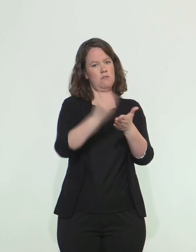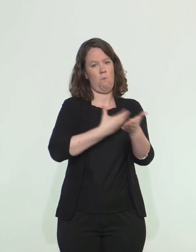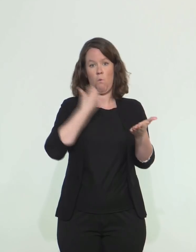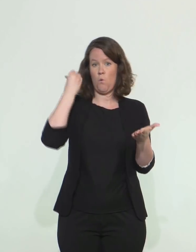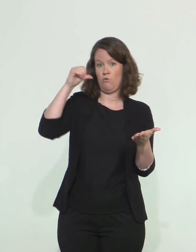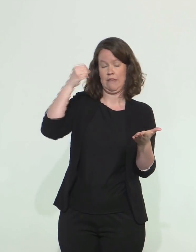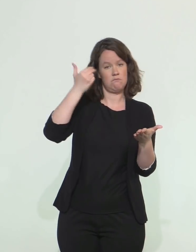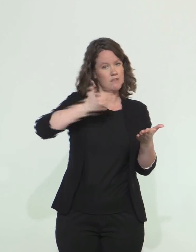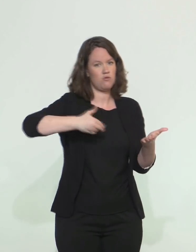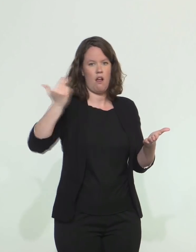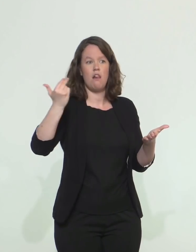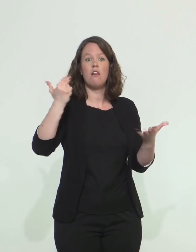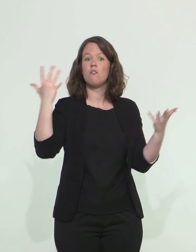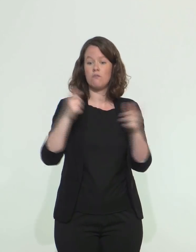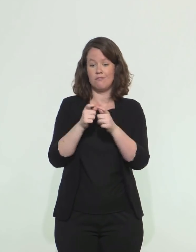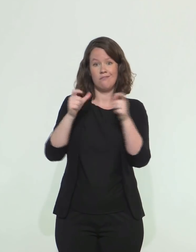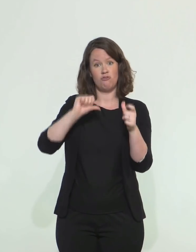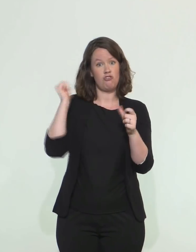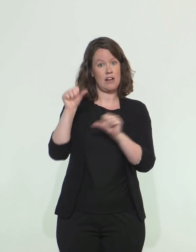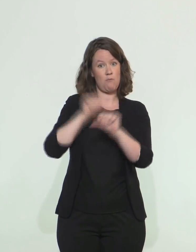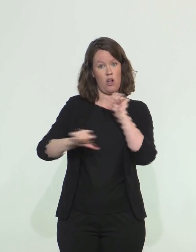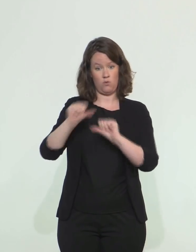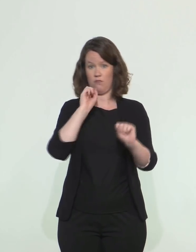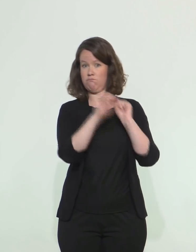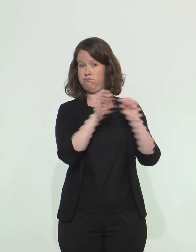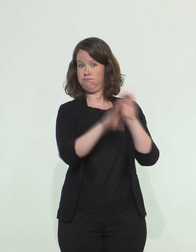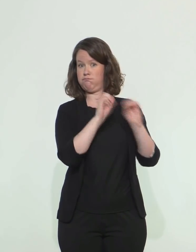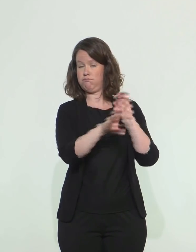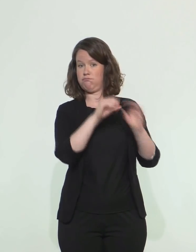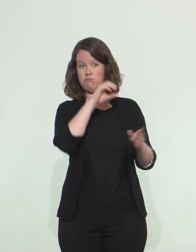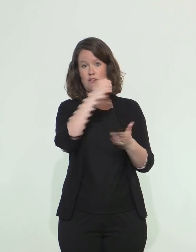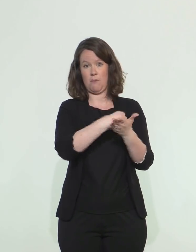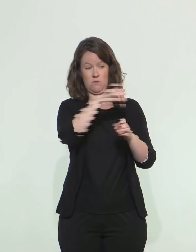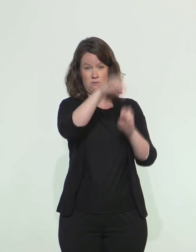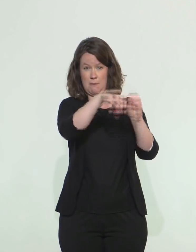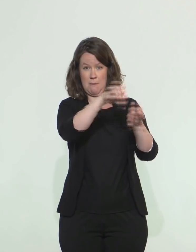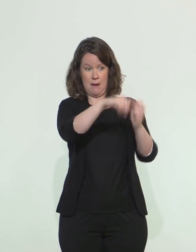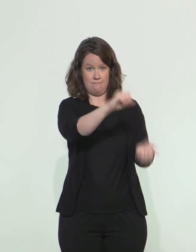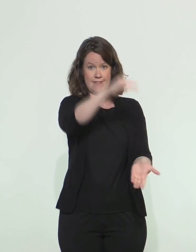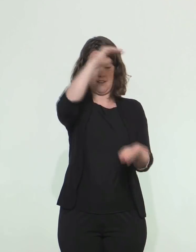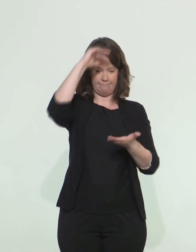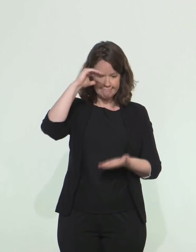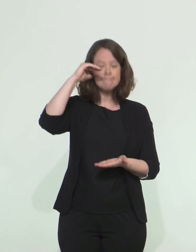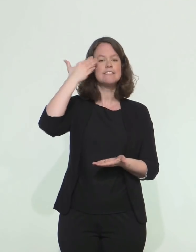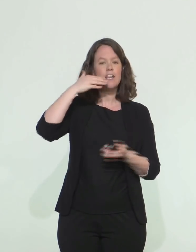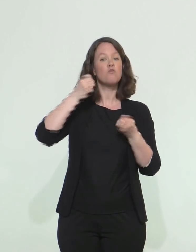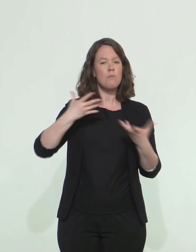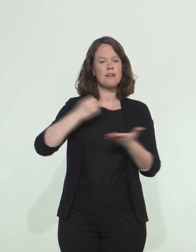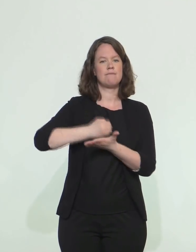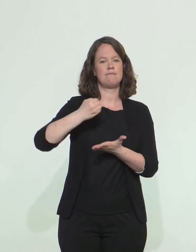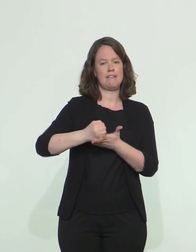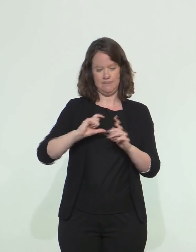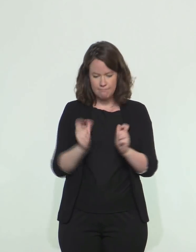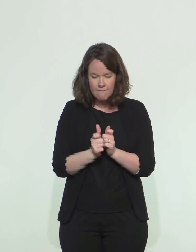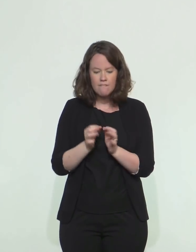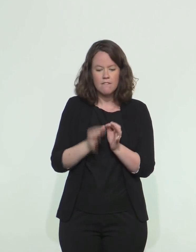regrouper l'ensemble des données concernant les tests, l'ensemble des données évidemment concernant les tests positifs, pour que nous disposions d'une base nationale facile d'accès